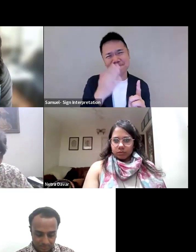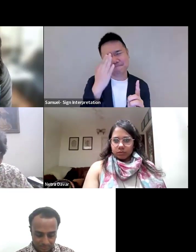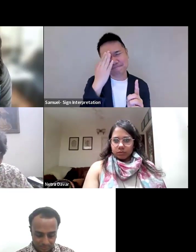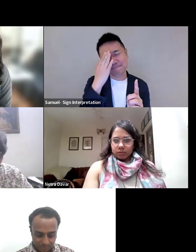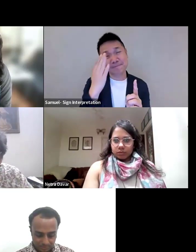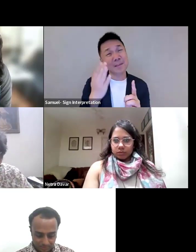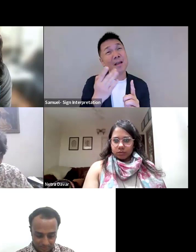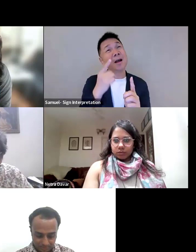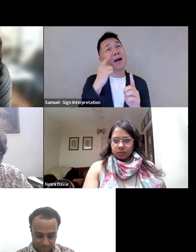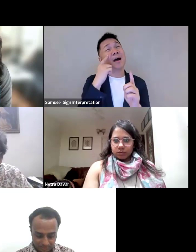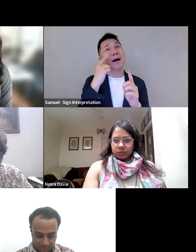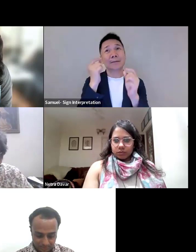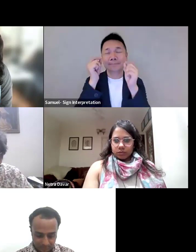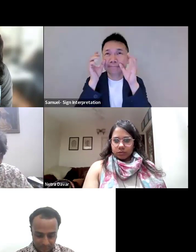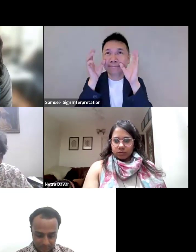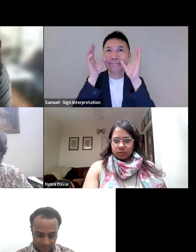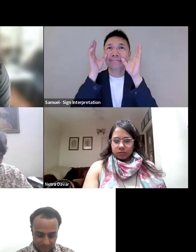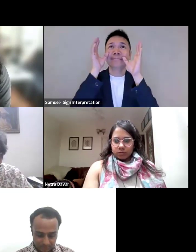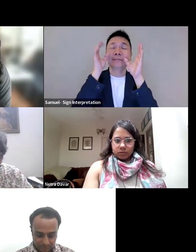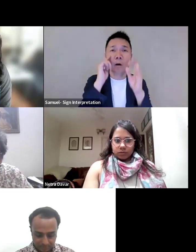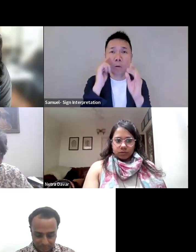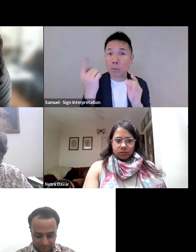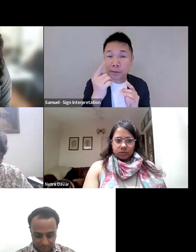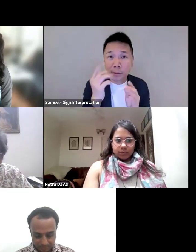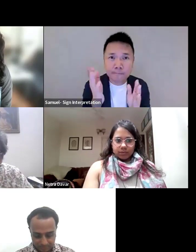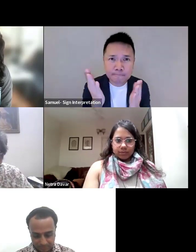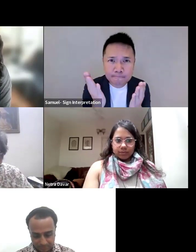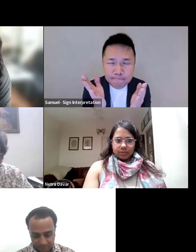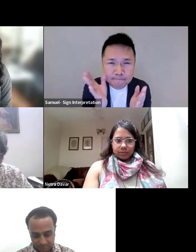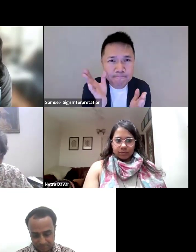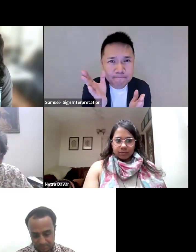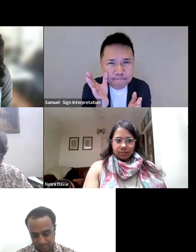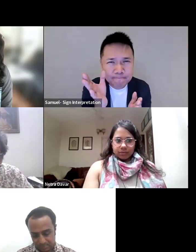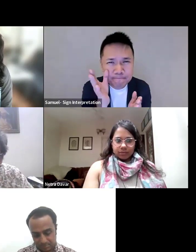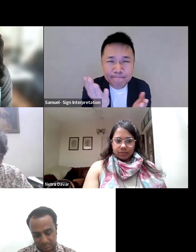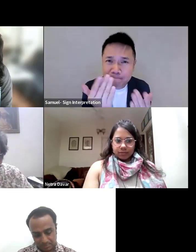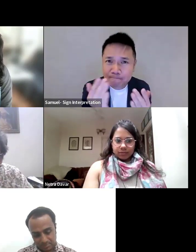一百万的这些创思在一个人的身上，